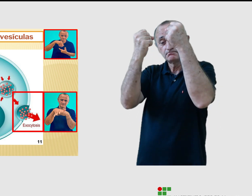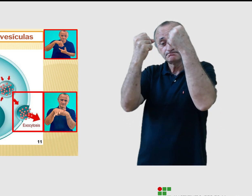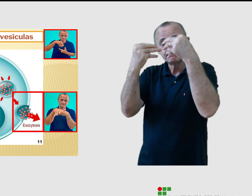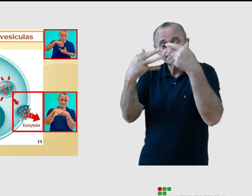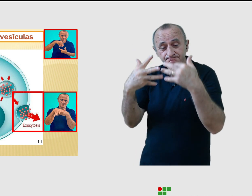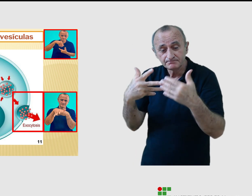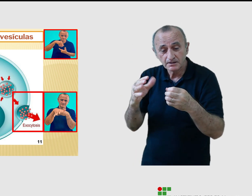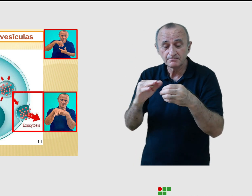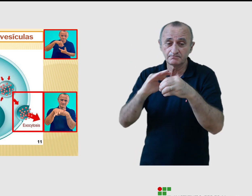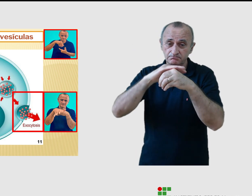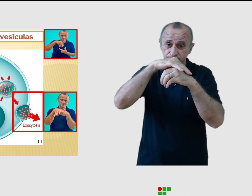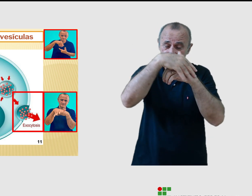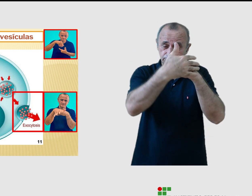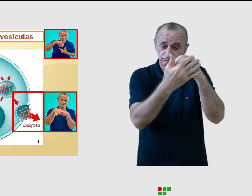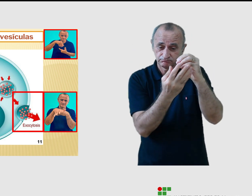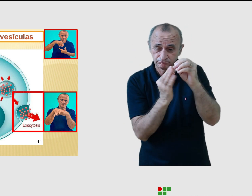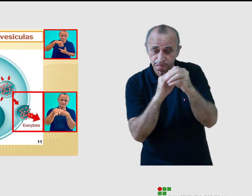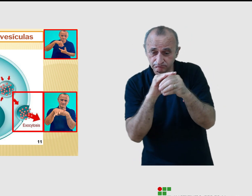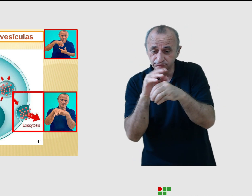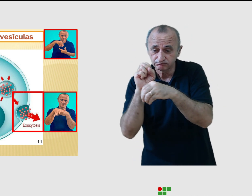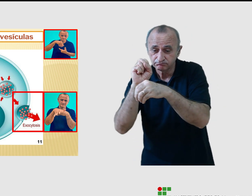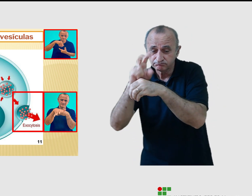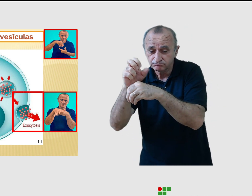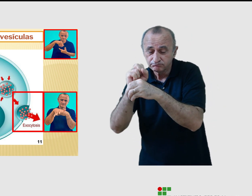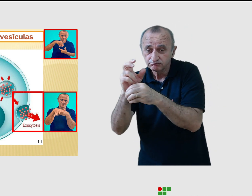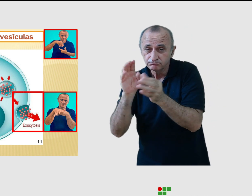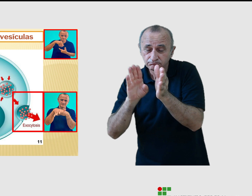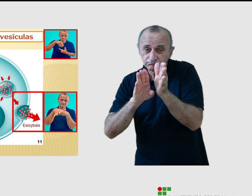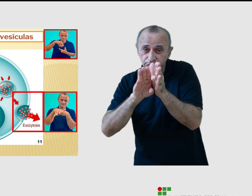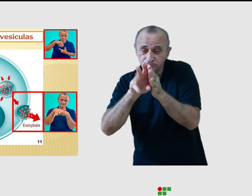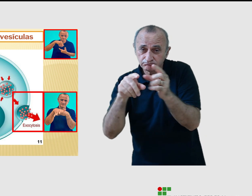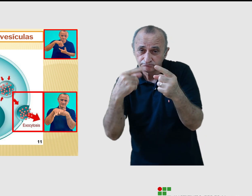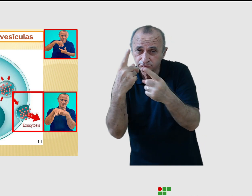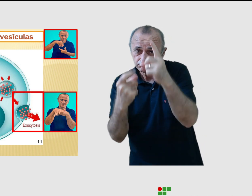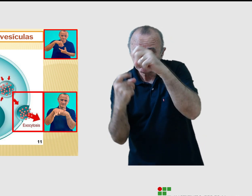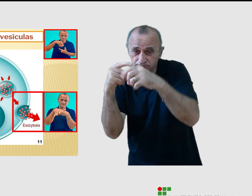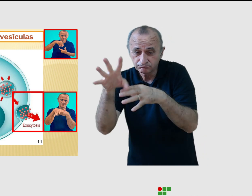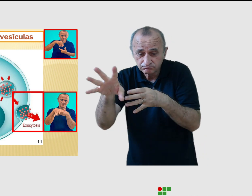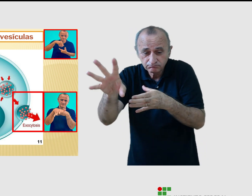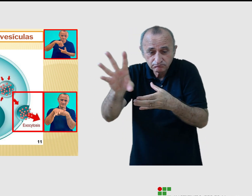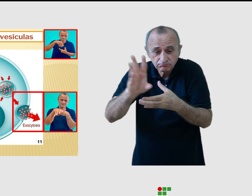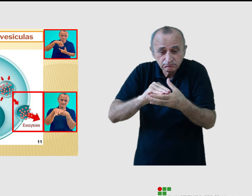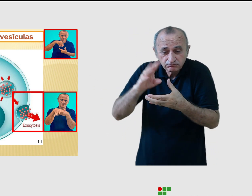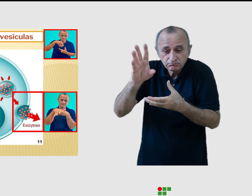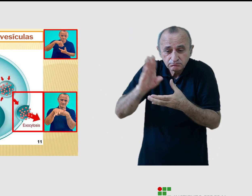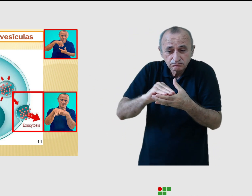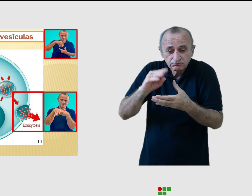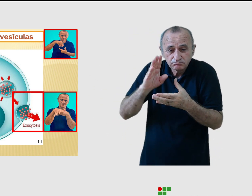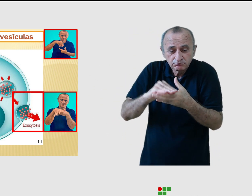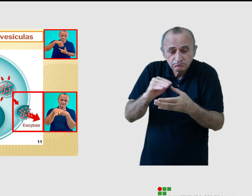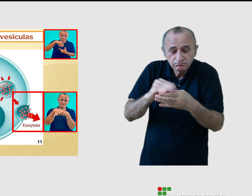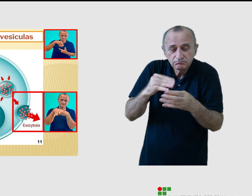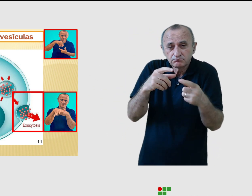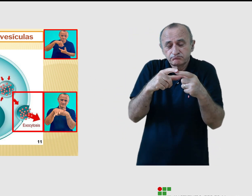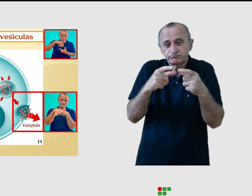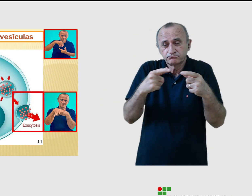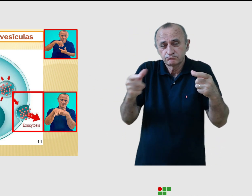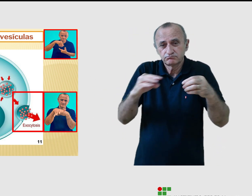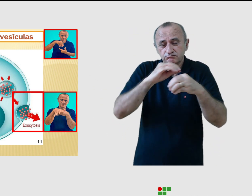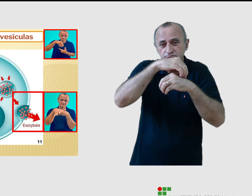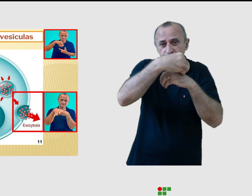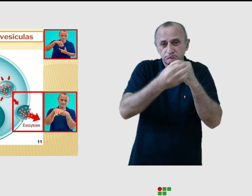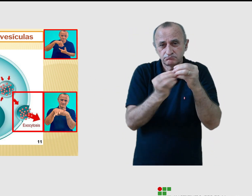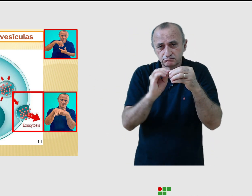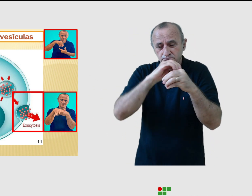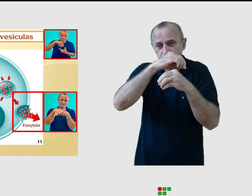Como, por exemplo, podemos citar quando a célula precisa englobar vírus, bactérias,